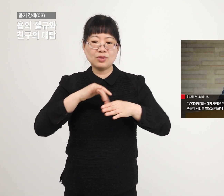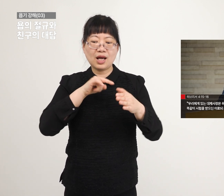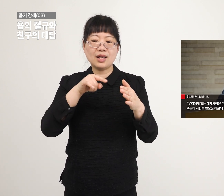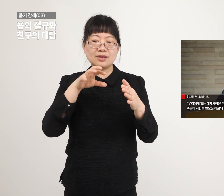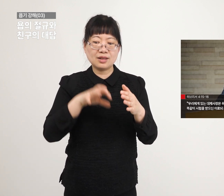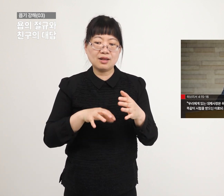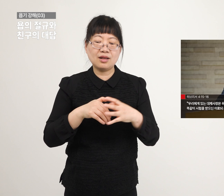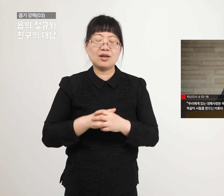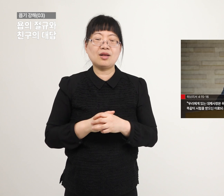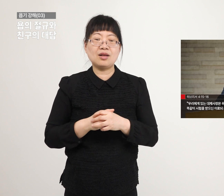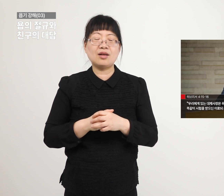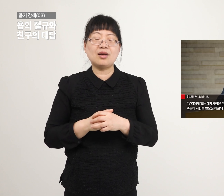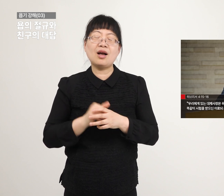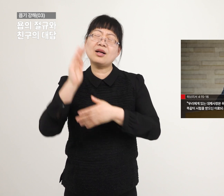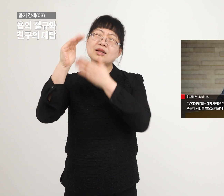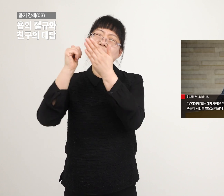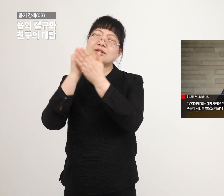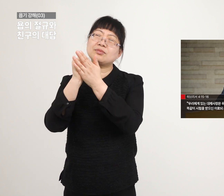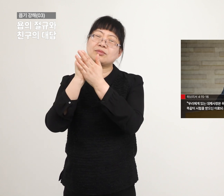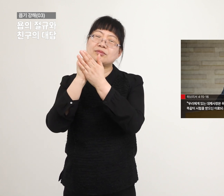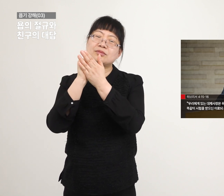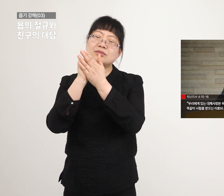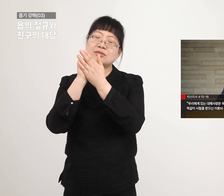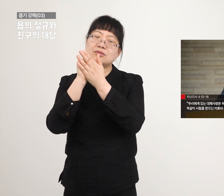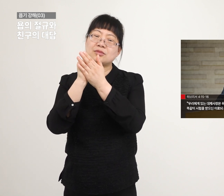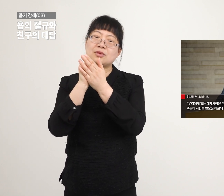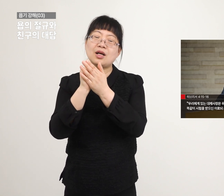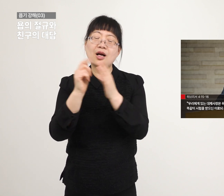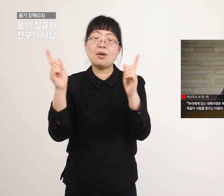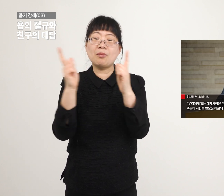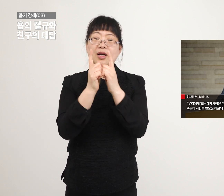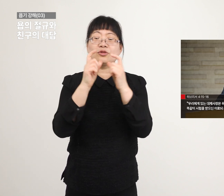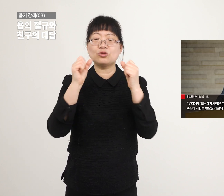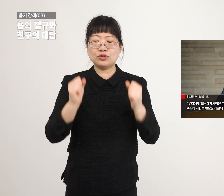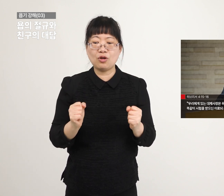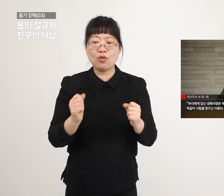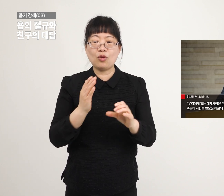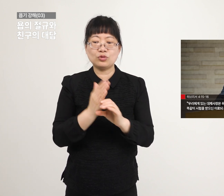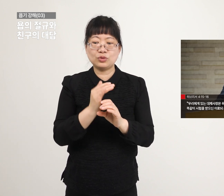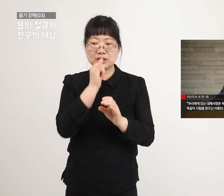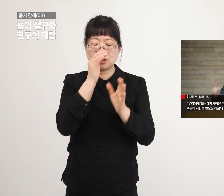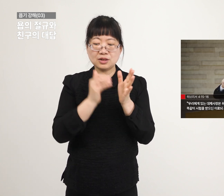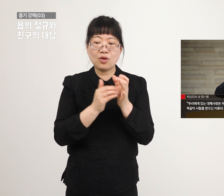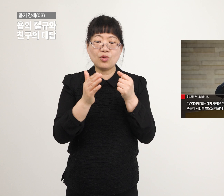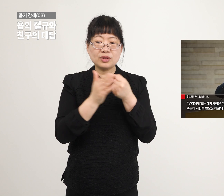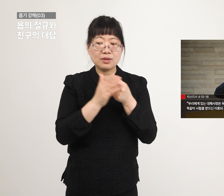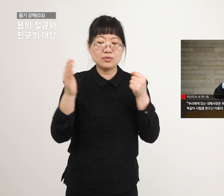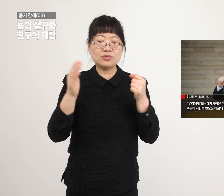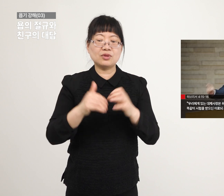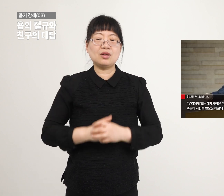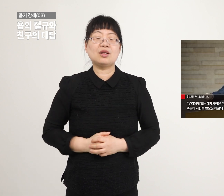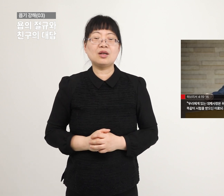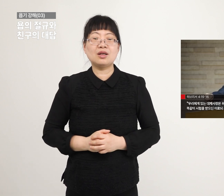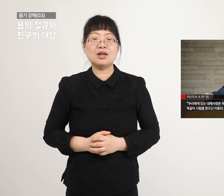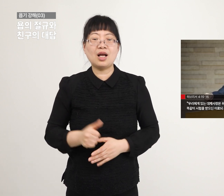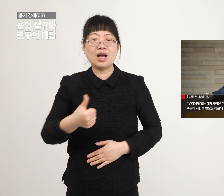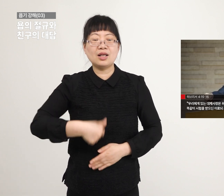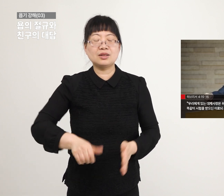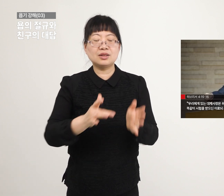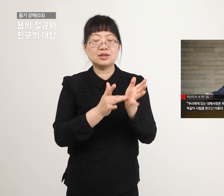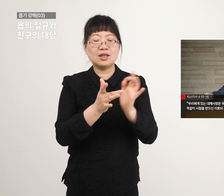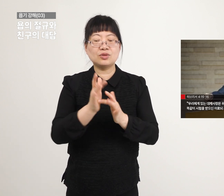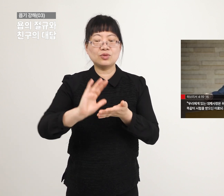속에 그분이 마주에 서 계십니다. 그래서 아들